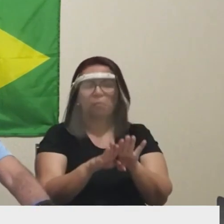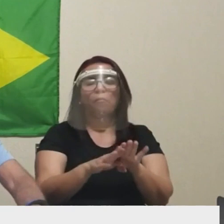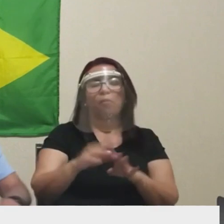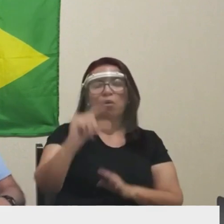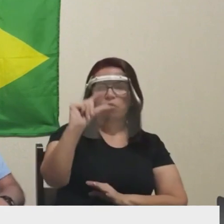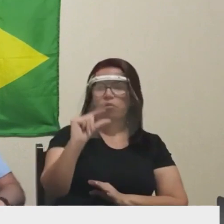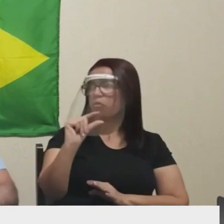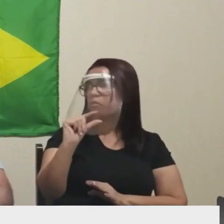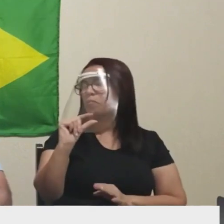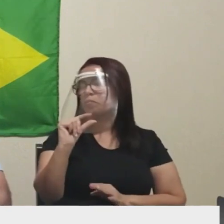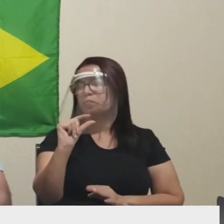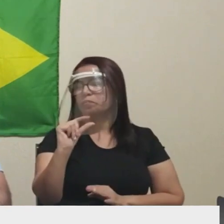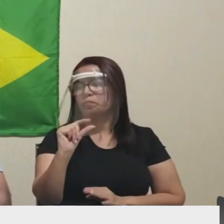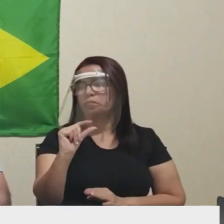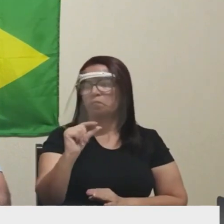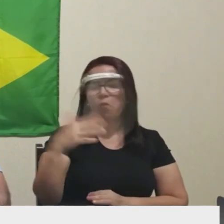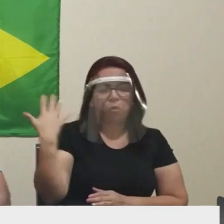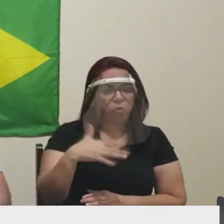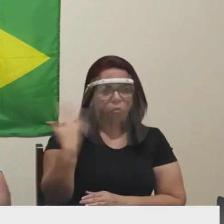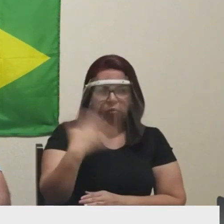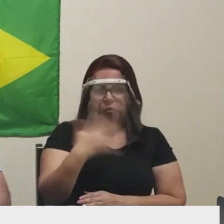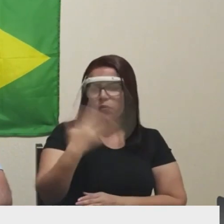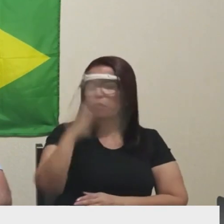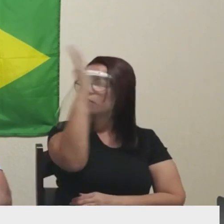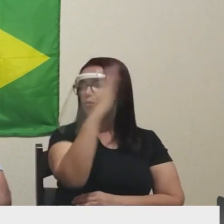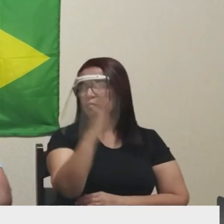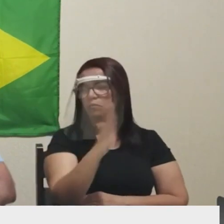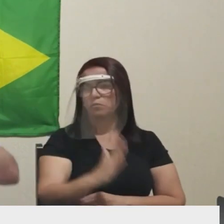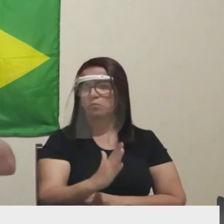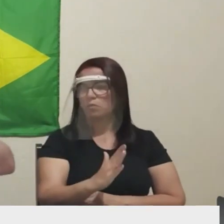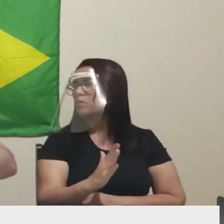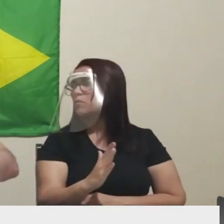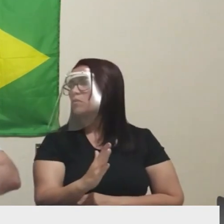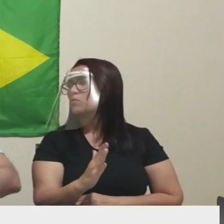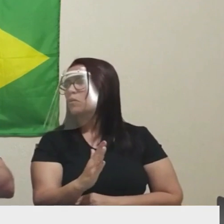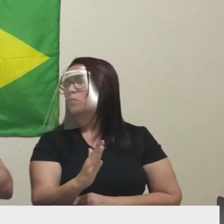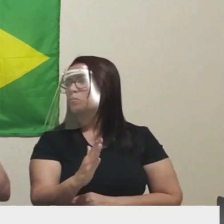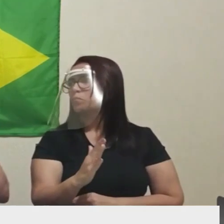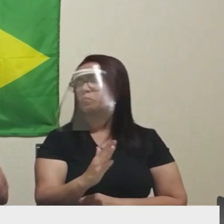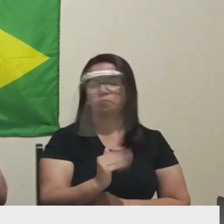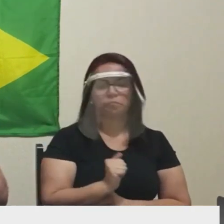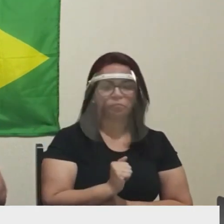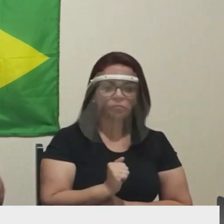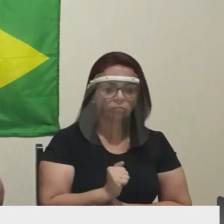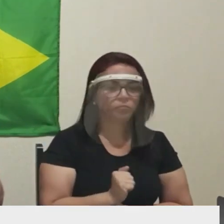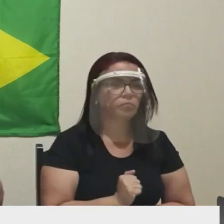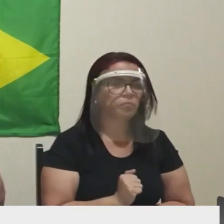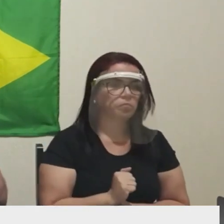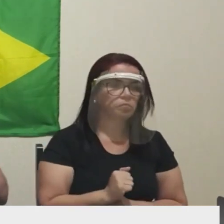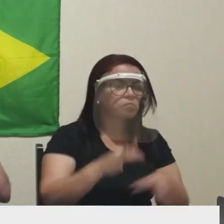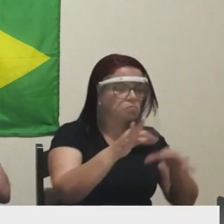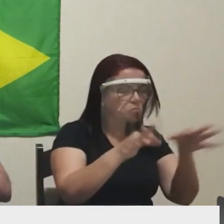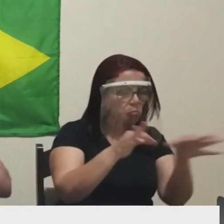caro no Brasil. Mas tudo bem, o que a gente conseguir aprovar esse ano é bem-vindo. Conforme for o caso, a gente só pode reapresentar qualquer outro